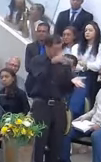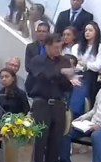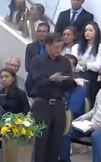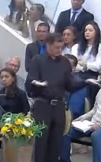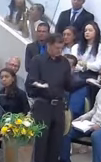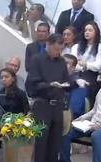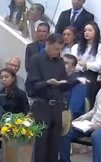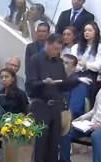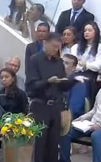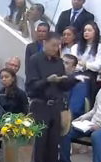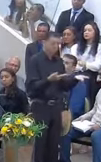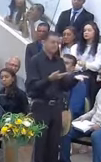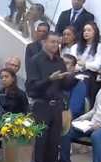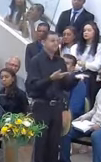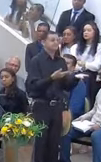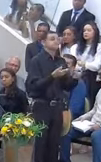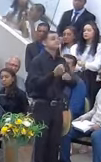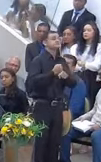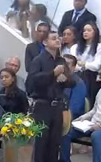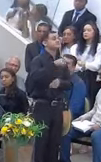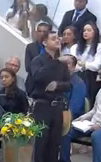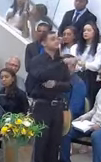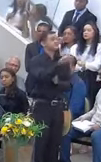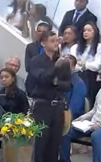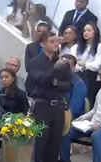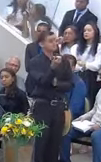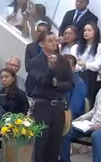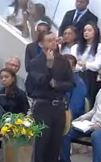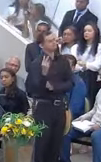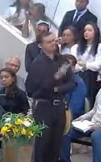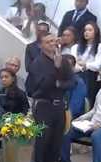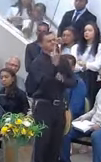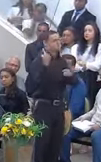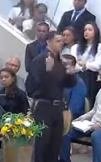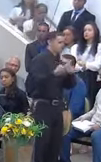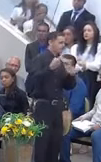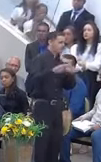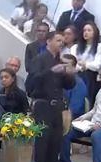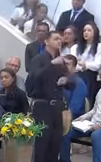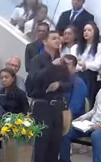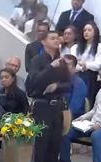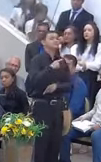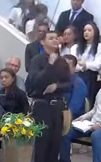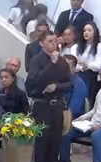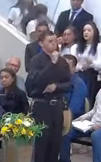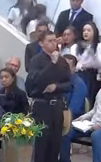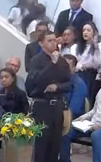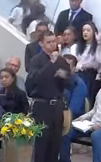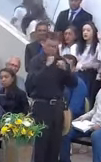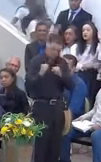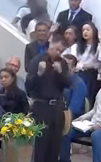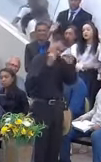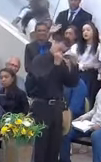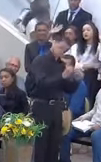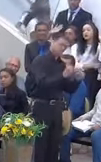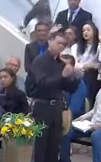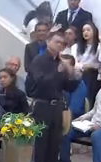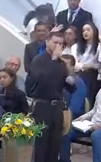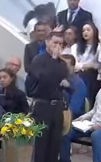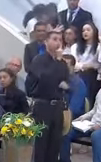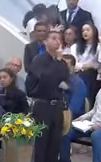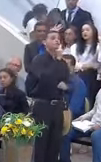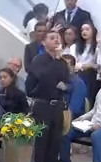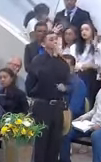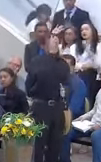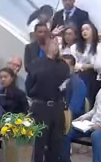aqui, 76 anos de vitória, porque tem uma arma invencível. A fé